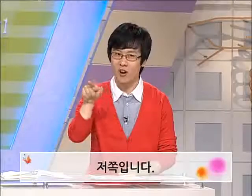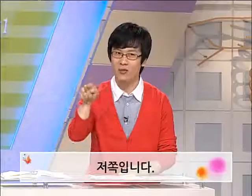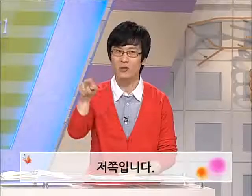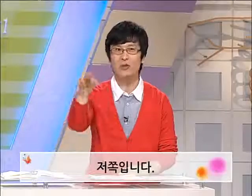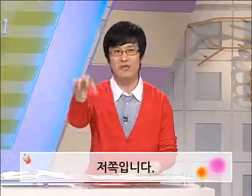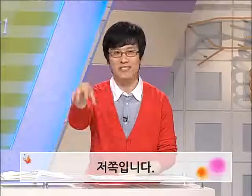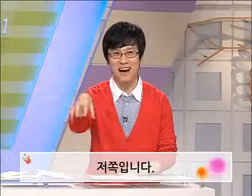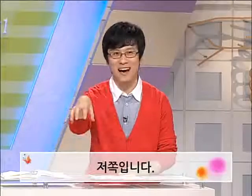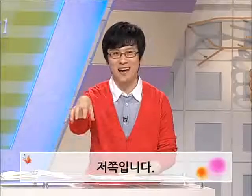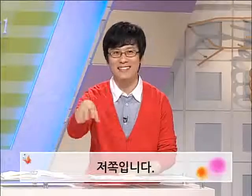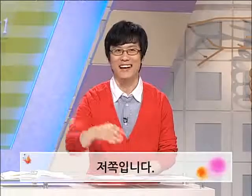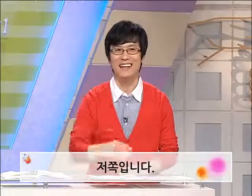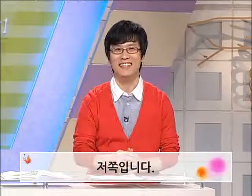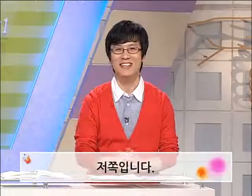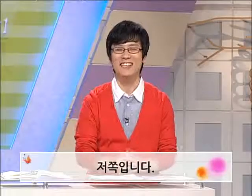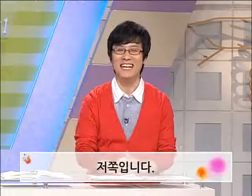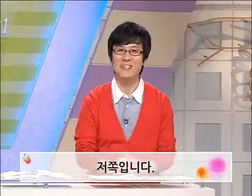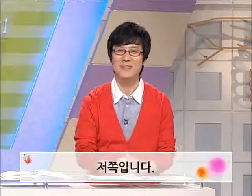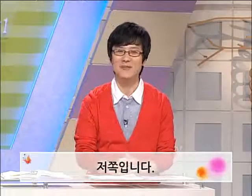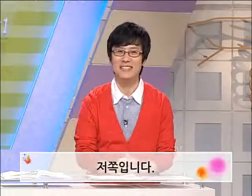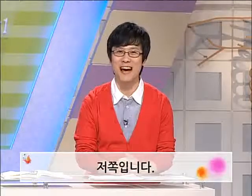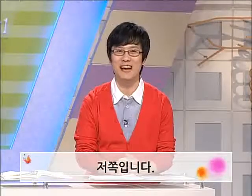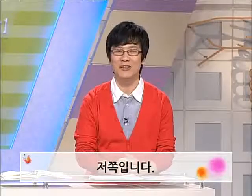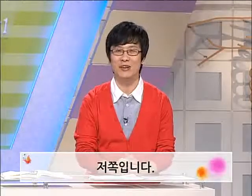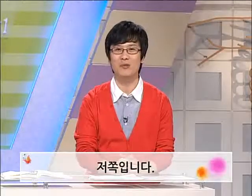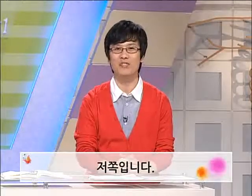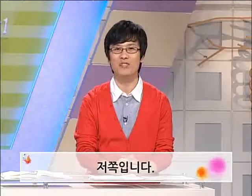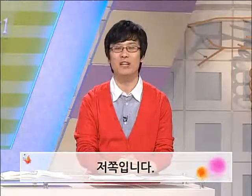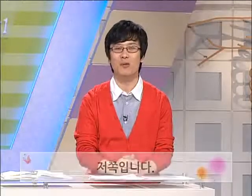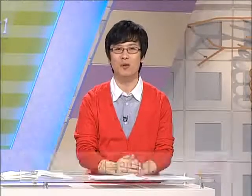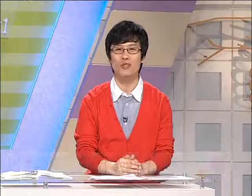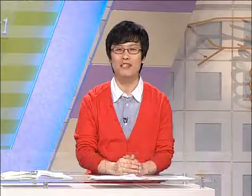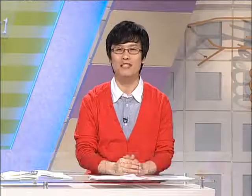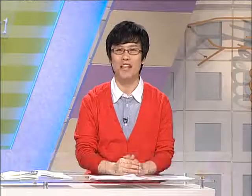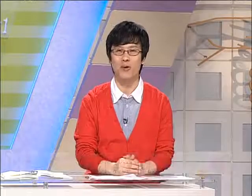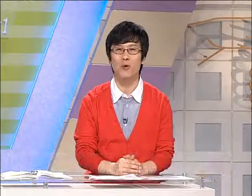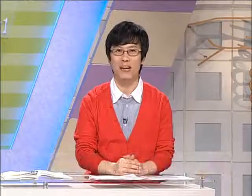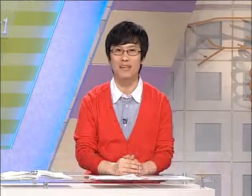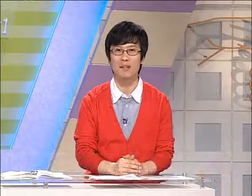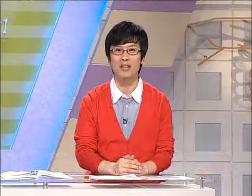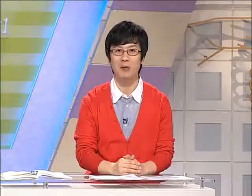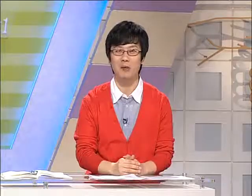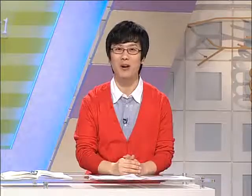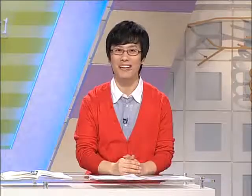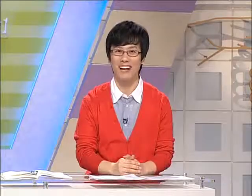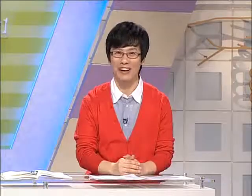저쪽입니다. 자 여기까지였습니다. 여러분들 복습하신 내용 확인 한번 해보도록 할까요?